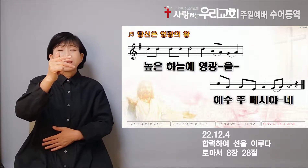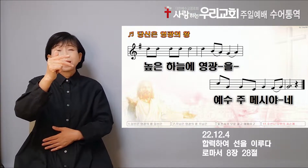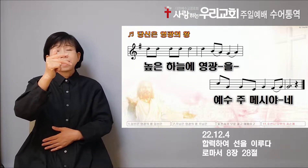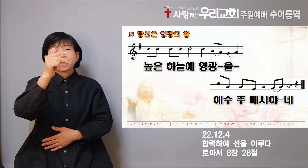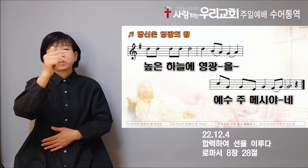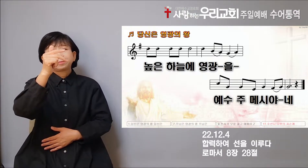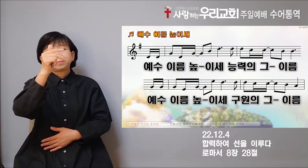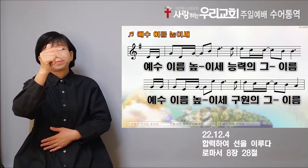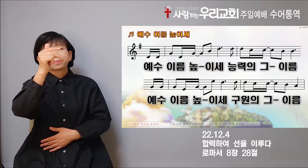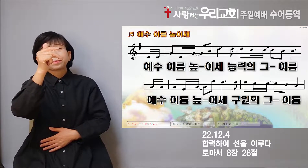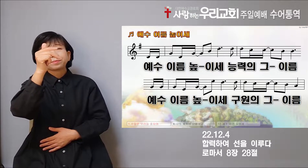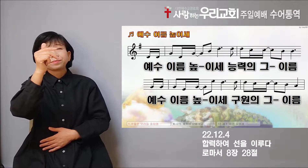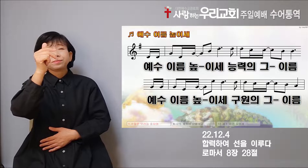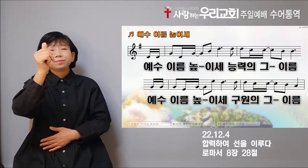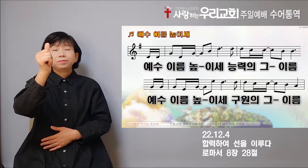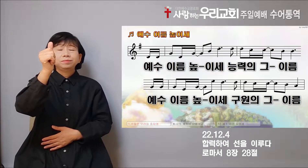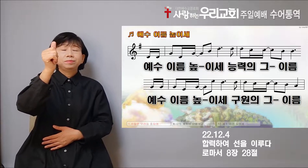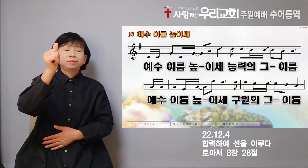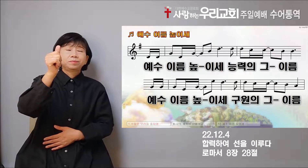메시아네